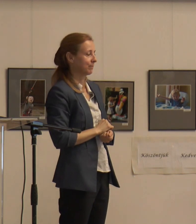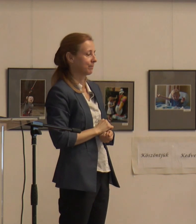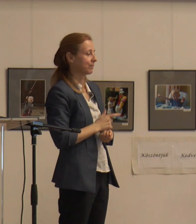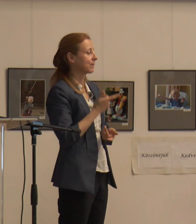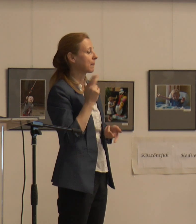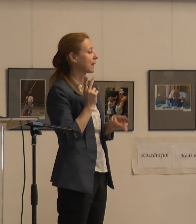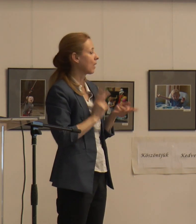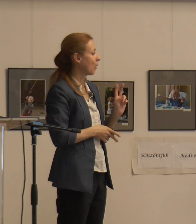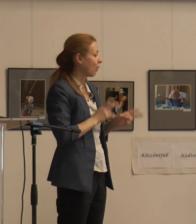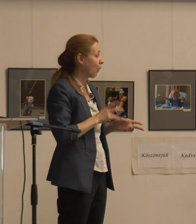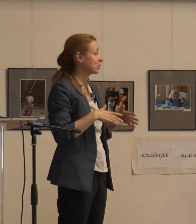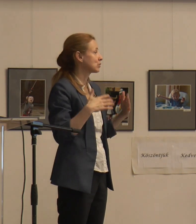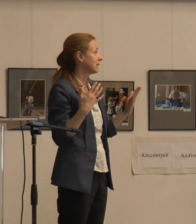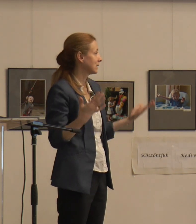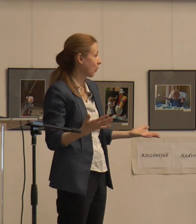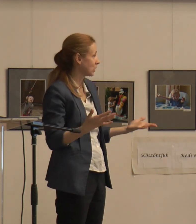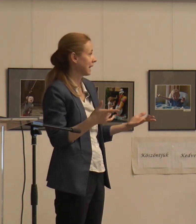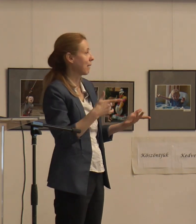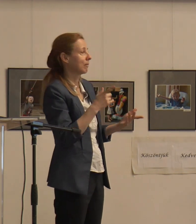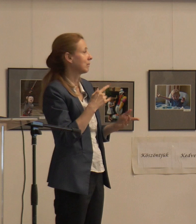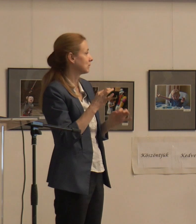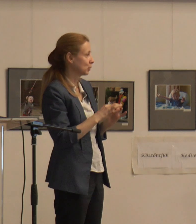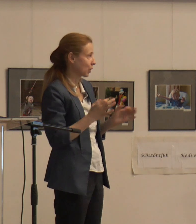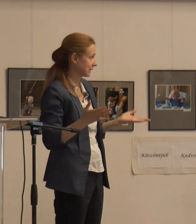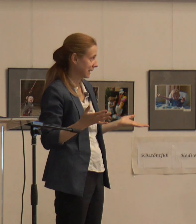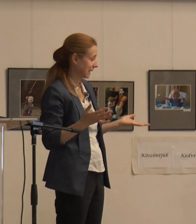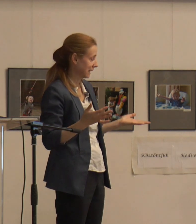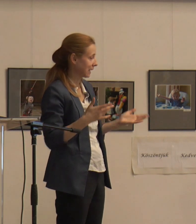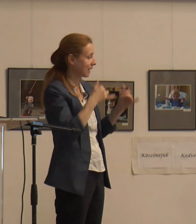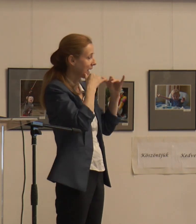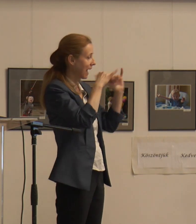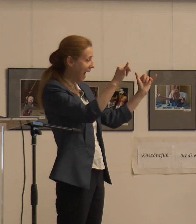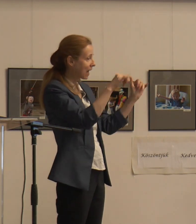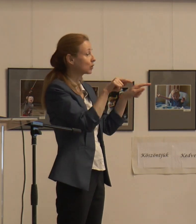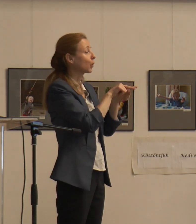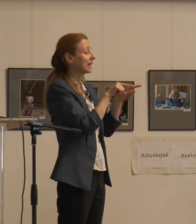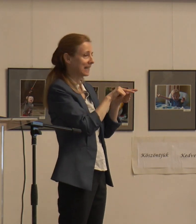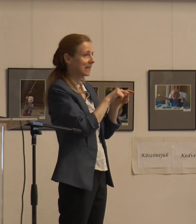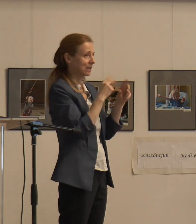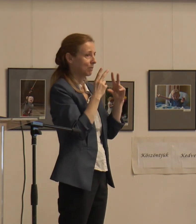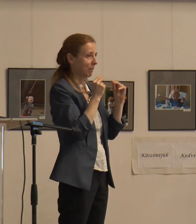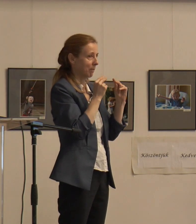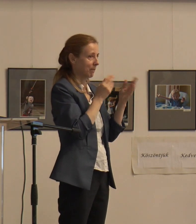Hogyan, hogy sem, mi történik? Az állatok így beszélik,